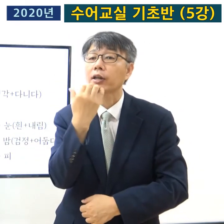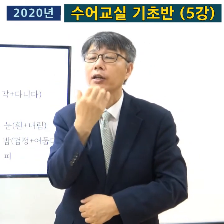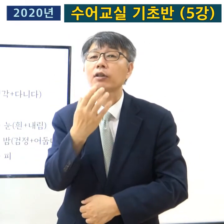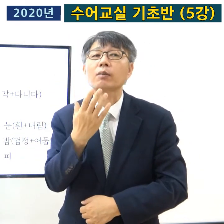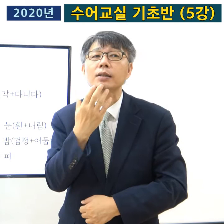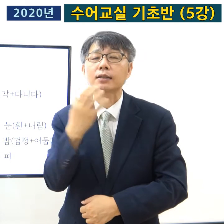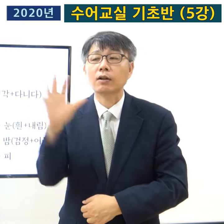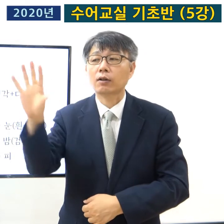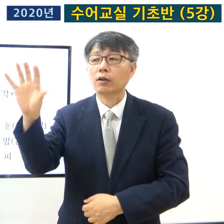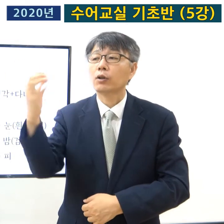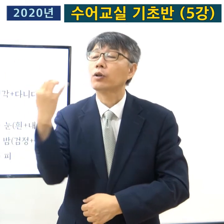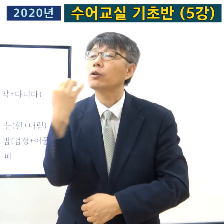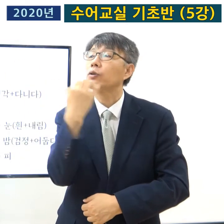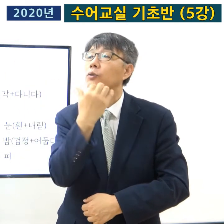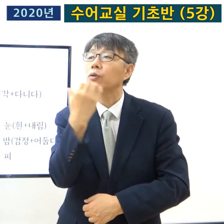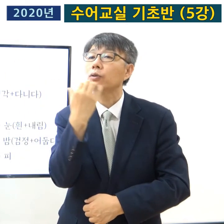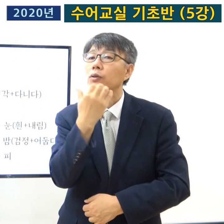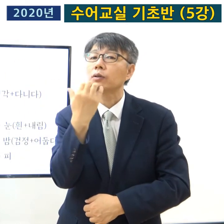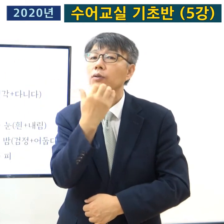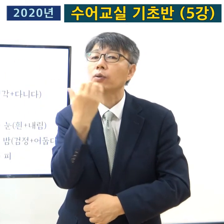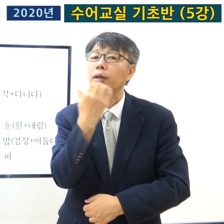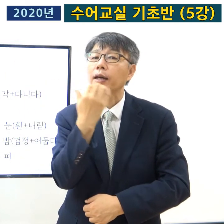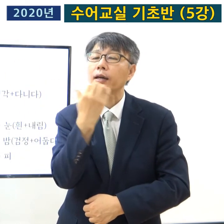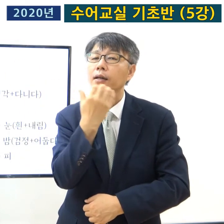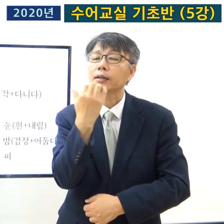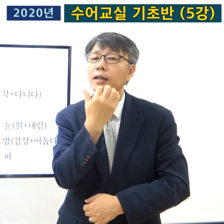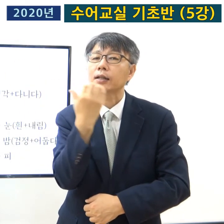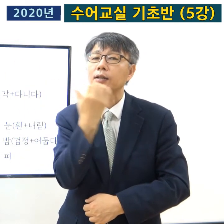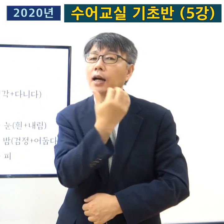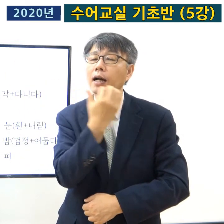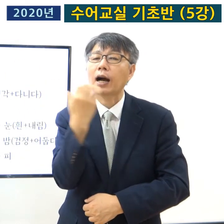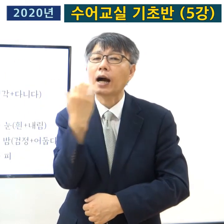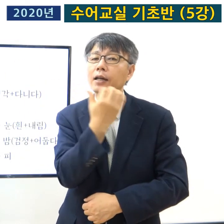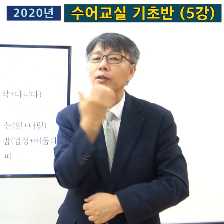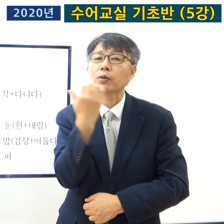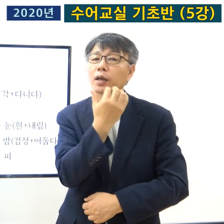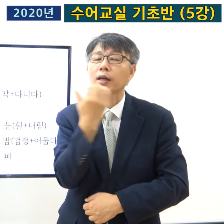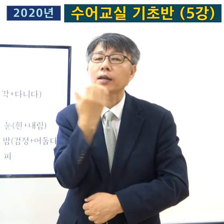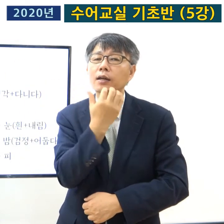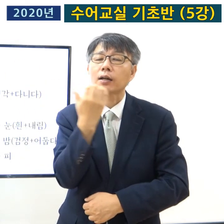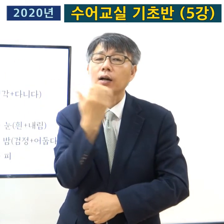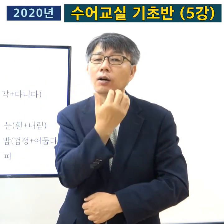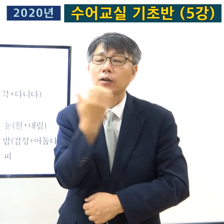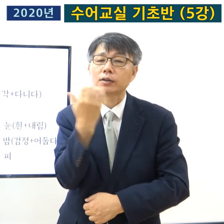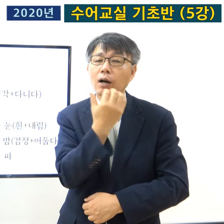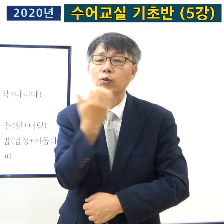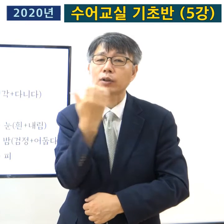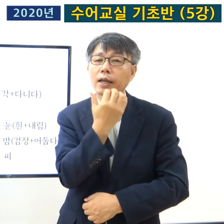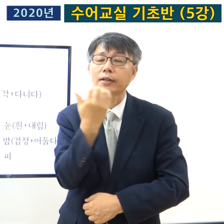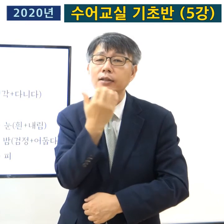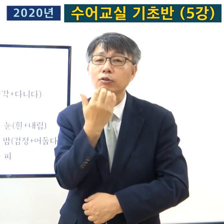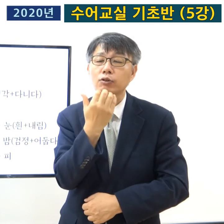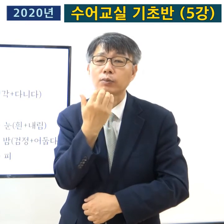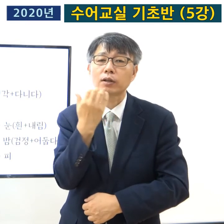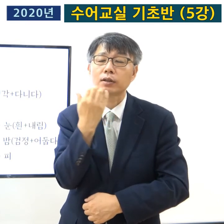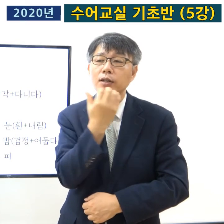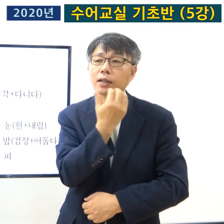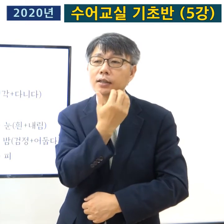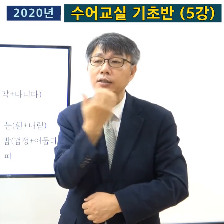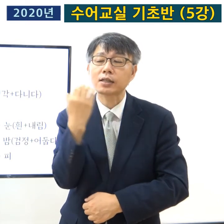턱 밑에서 이렇게 이렇게 좌우로 이렇게 흔들어 주시면, 이렇게 스치면서